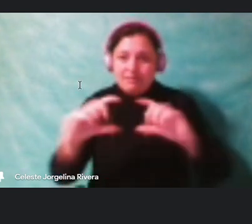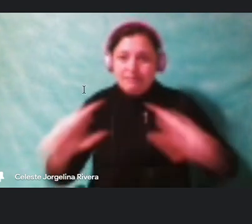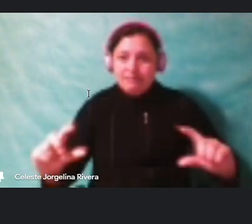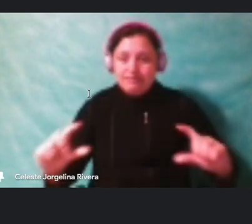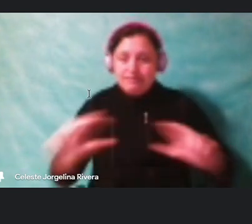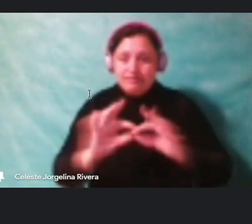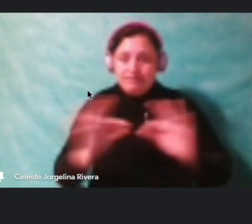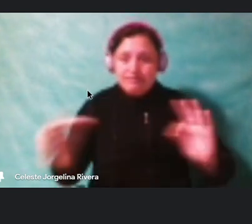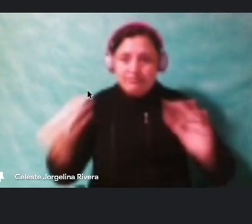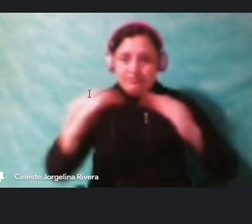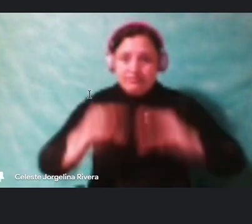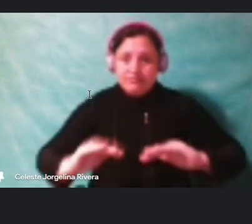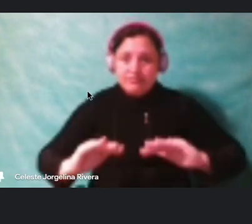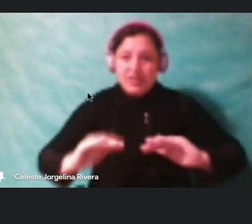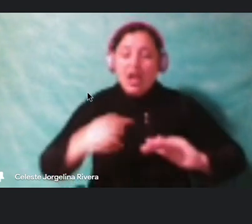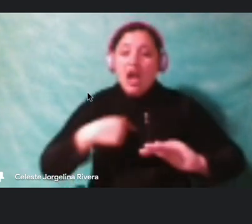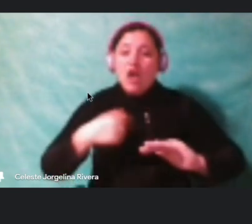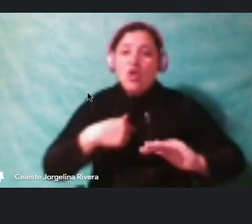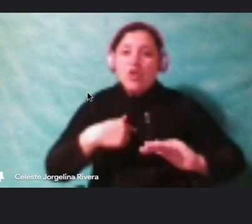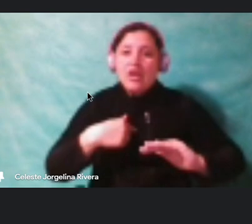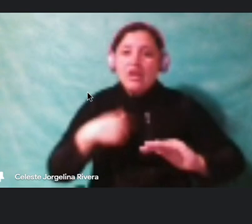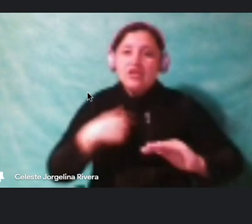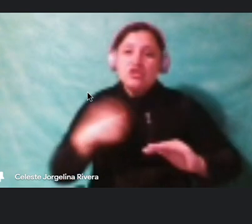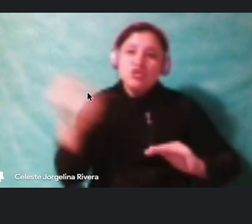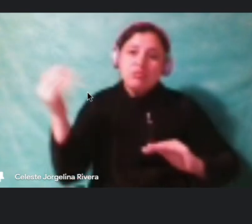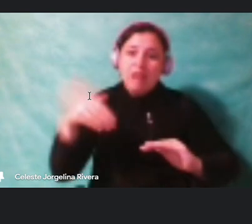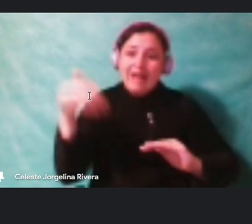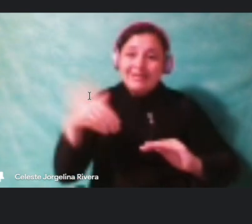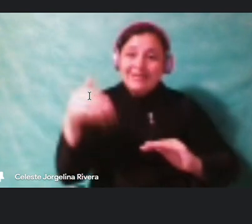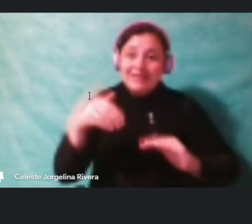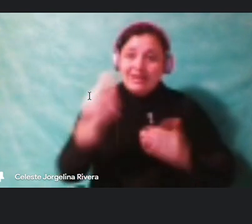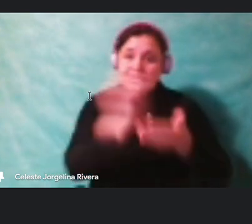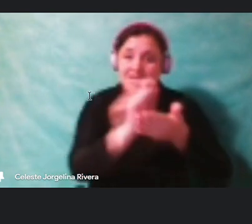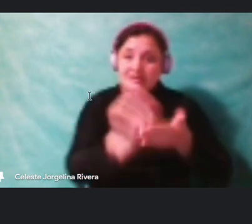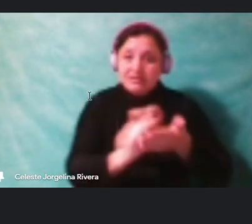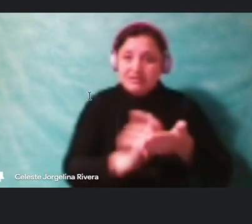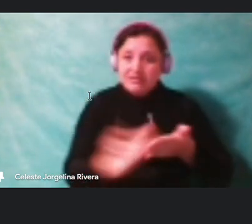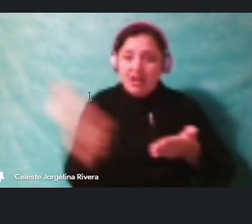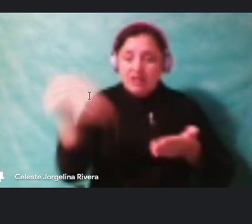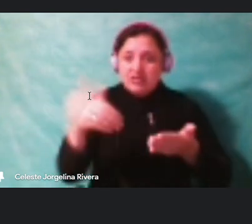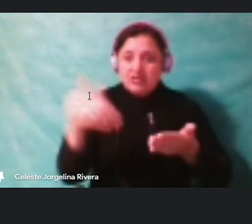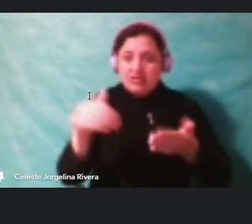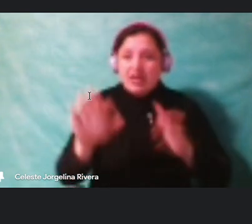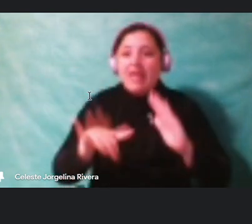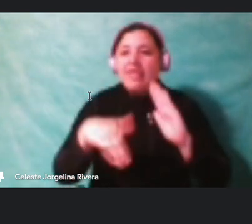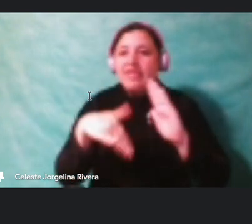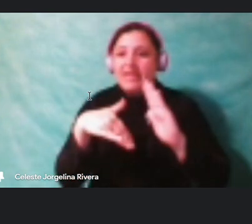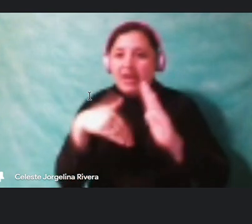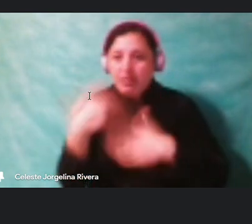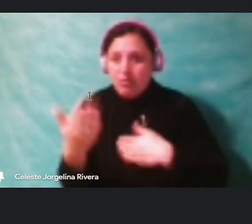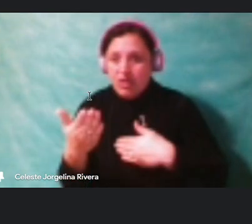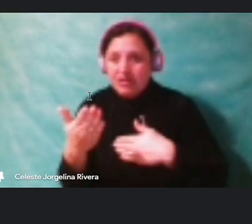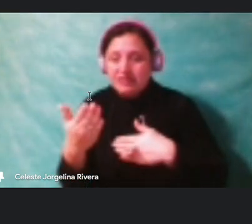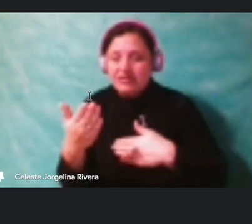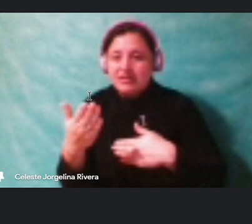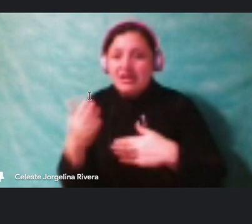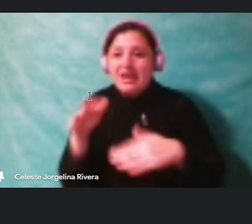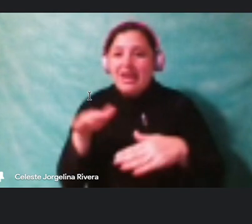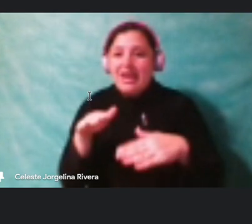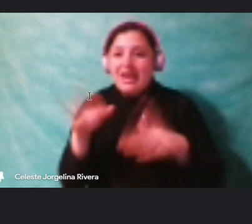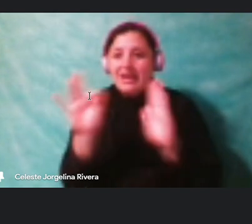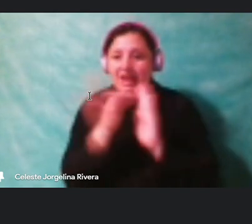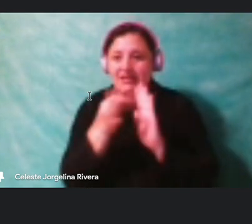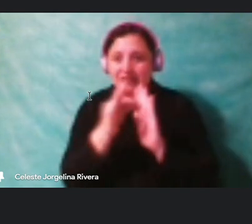y ahora vamos a hacer por partes la actividad 6. Esta. ¿Sí?